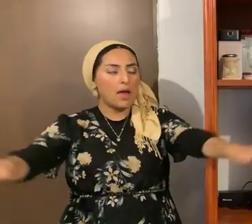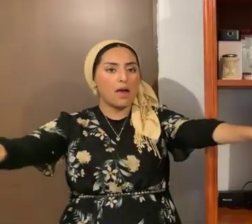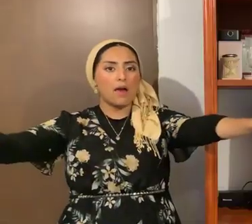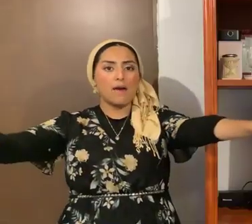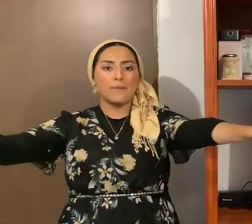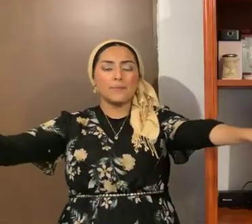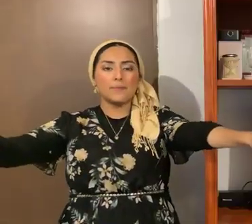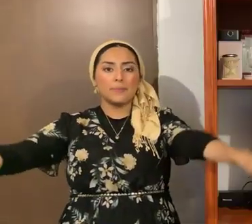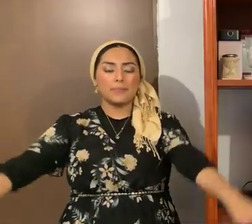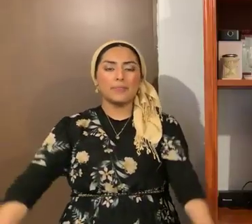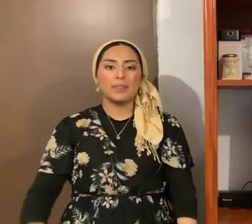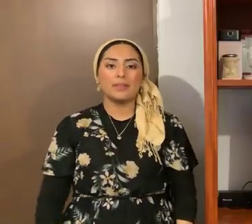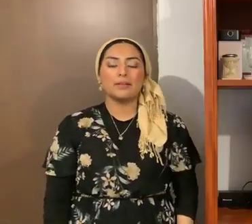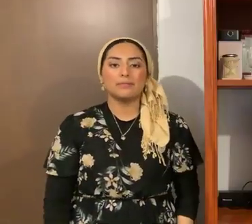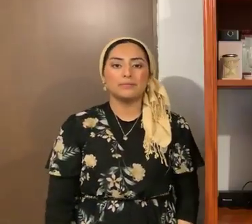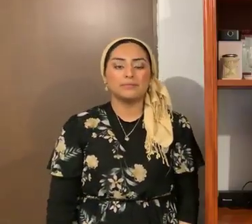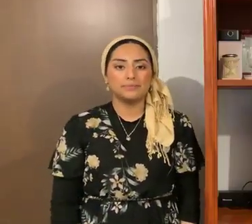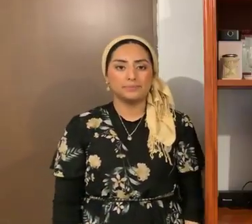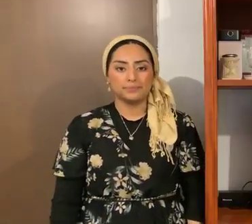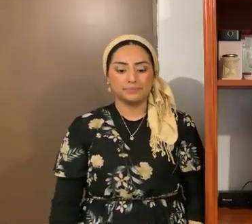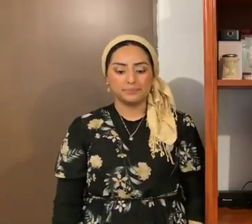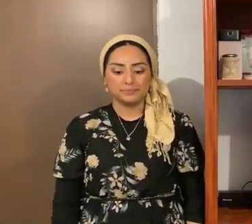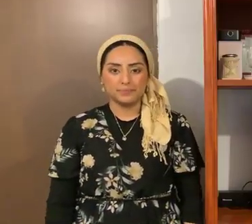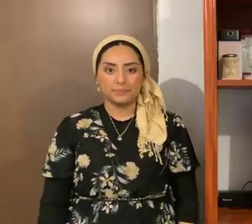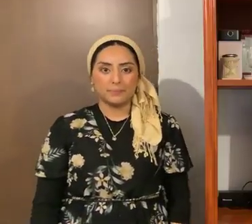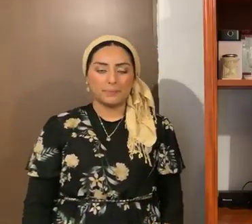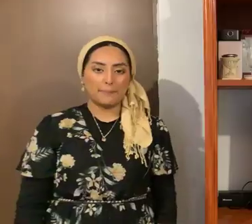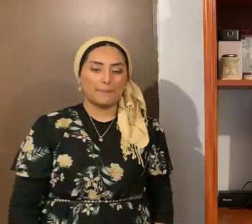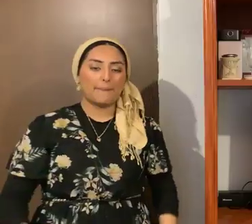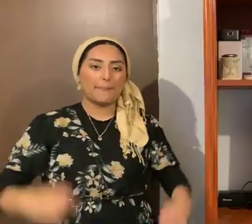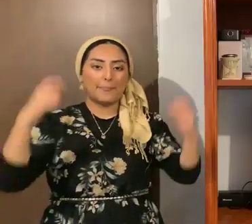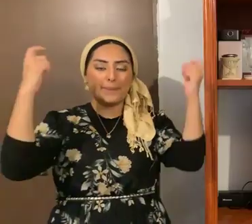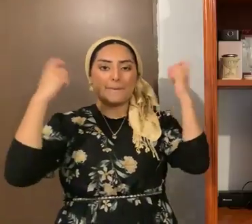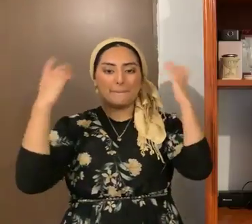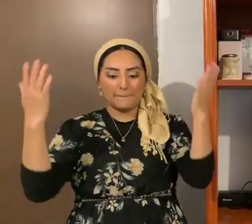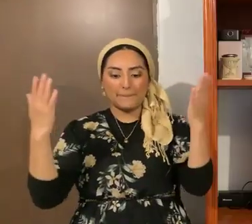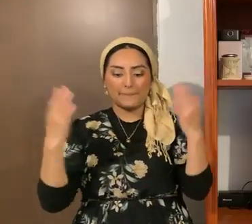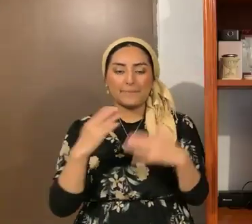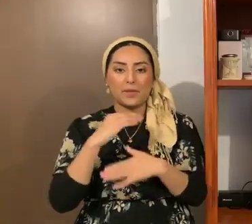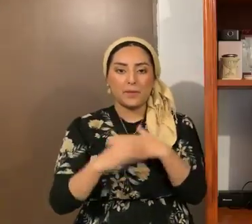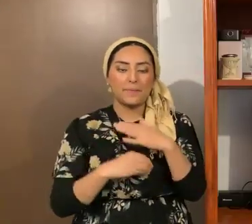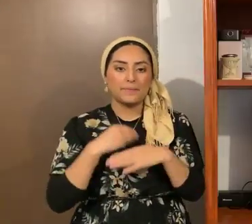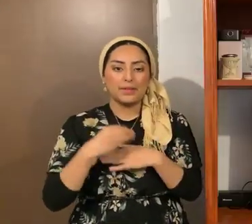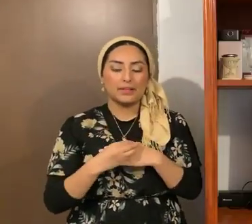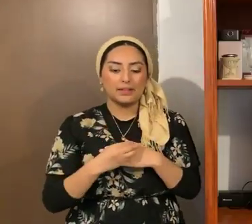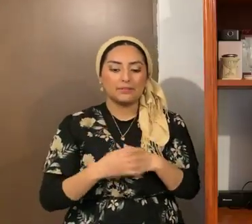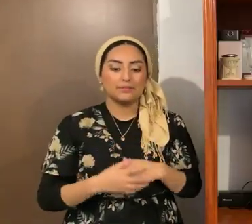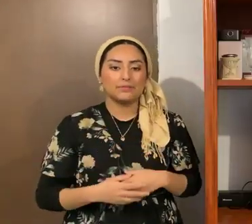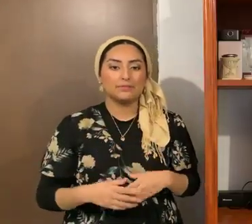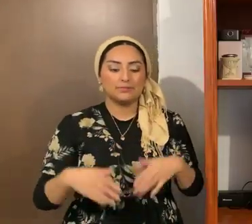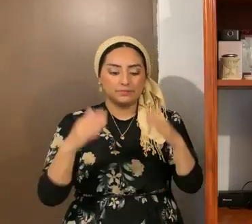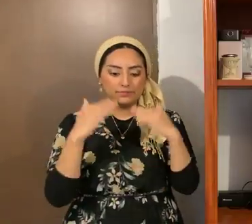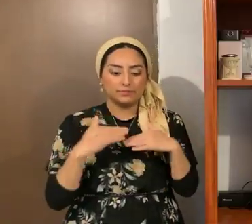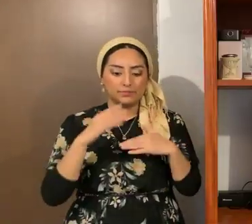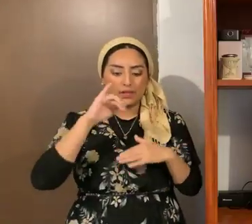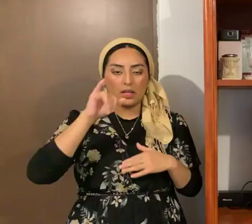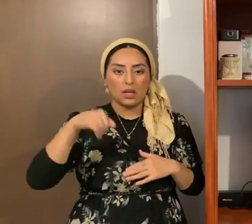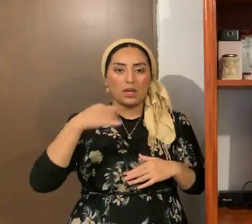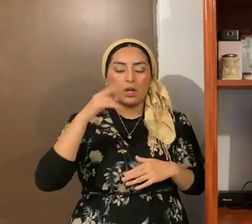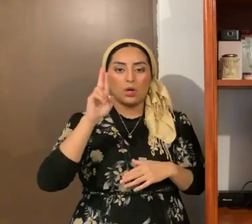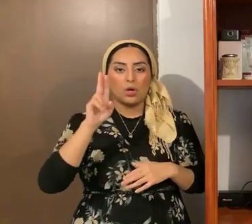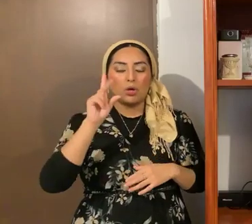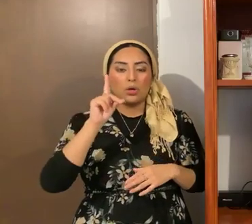Úsame, que seamos instrumentos de Yahshua HaMashiach. Aleluya. Amén. Ahora vamos a Judas.